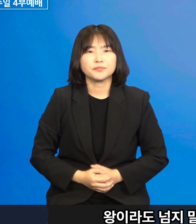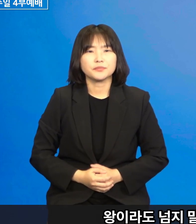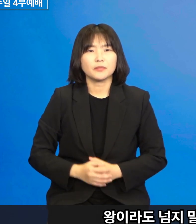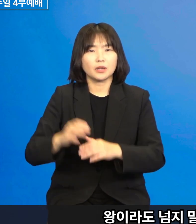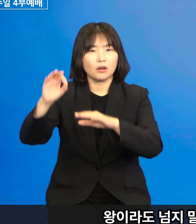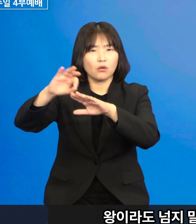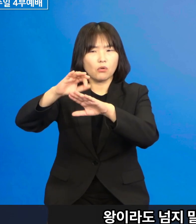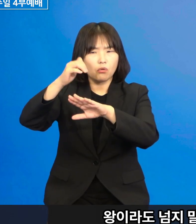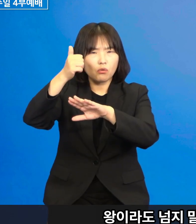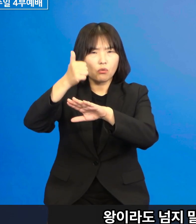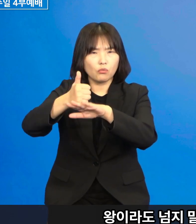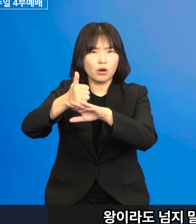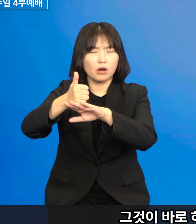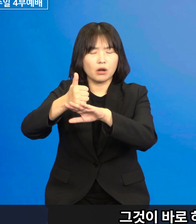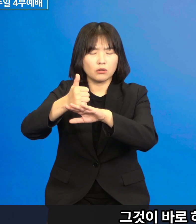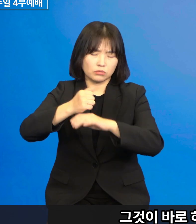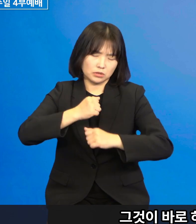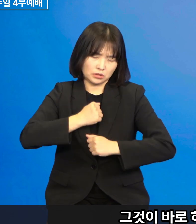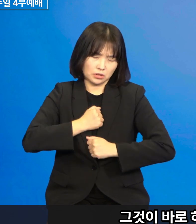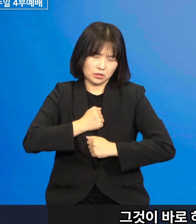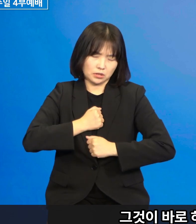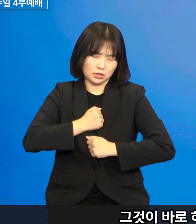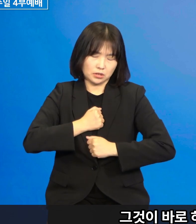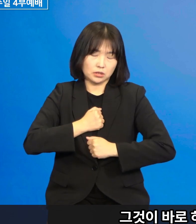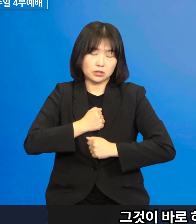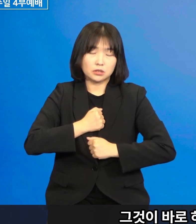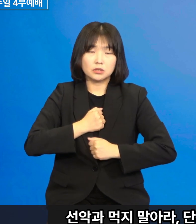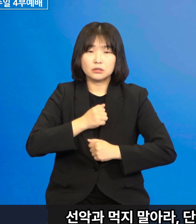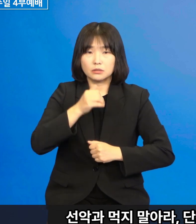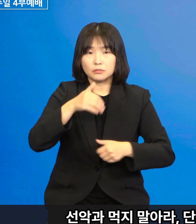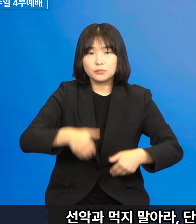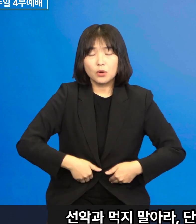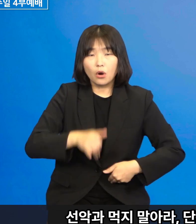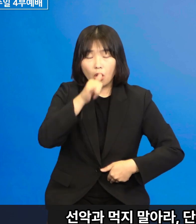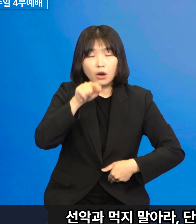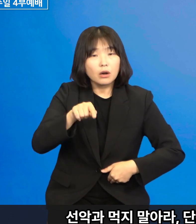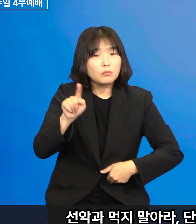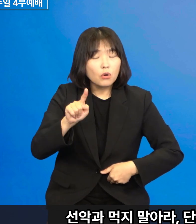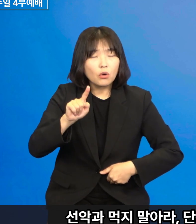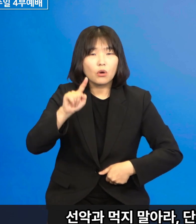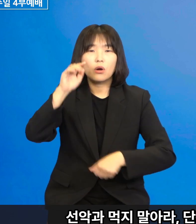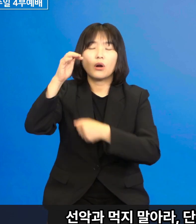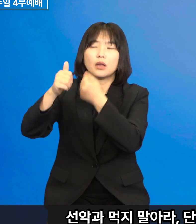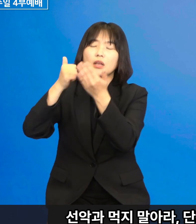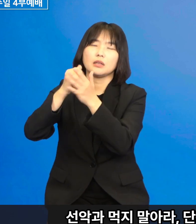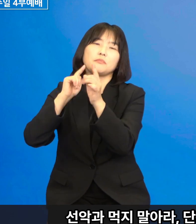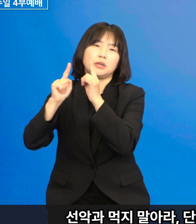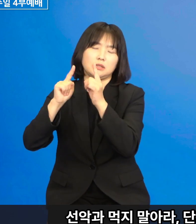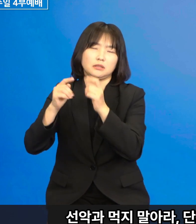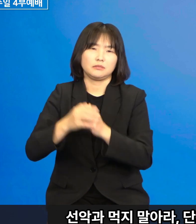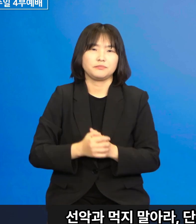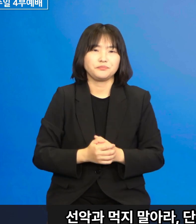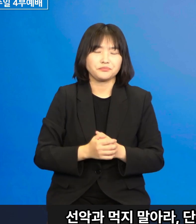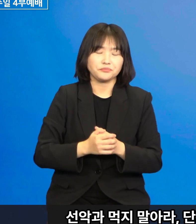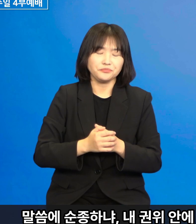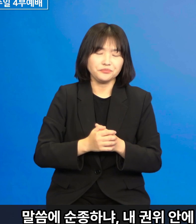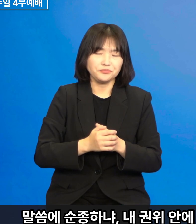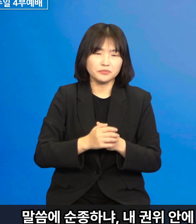왕이라도 넘지 말아야 될 선이 있었어요. 그것이 바로 하나님의 말씀입니다. 선악과 먹지 말아라. 단지 과일에 대한 이슈가